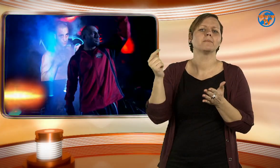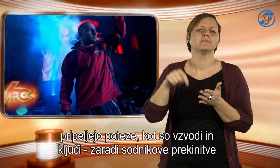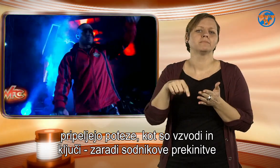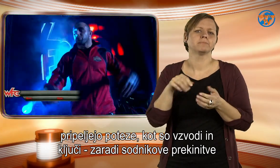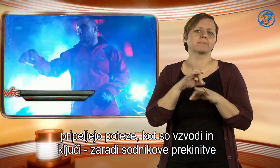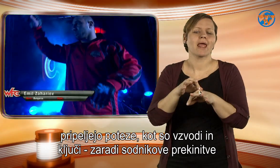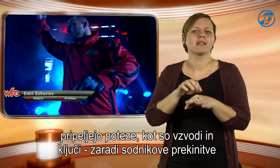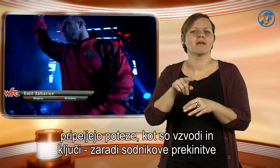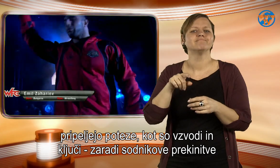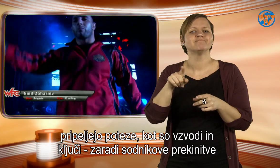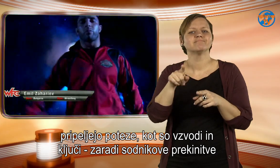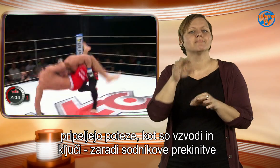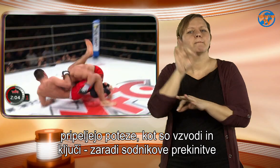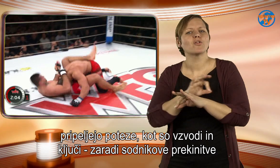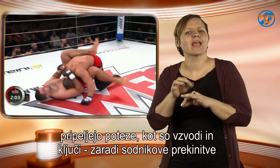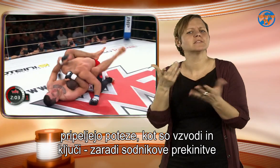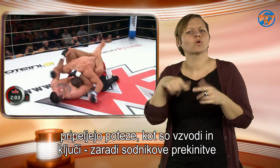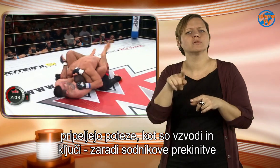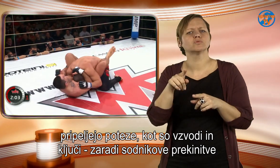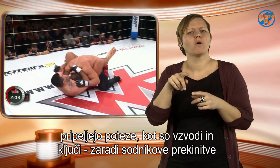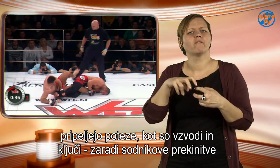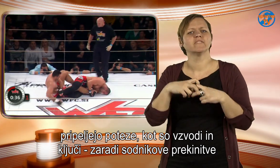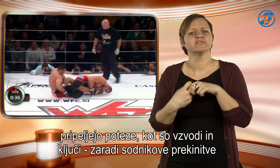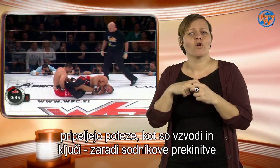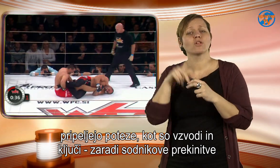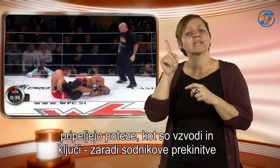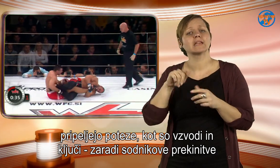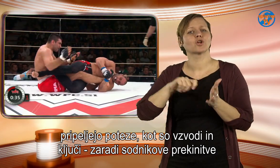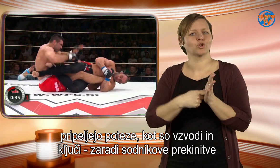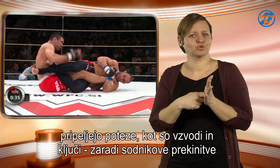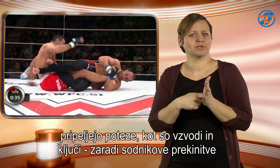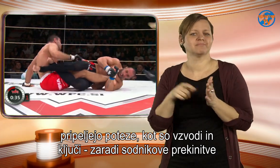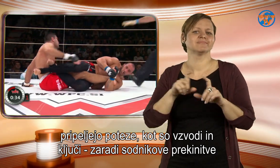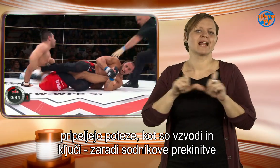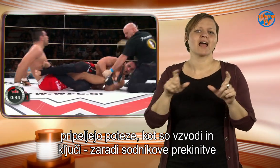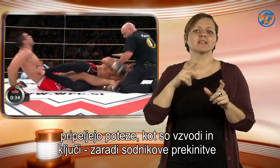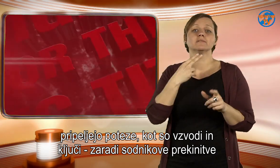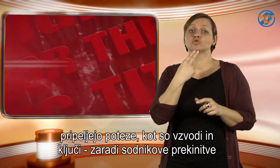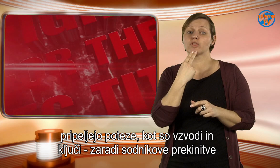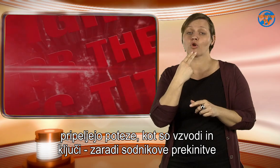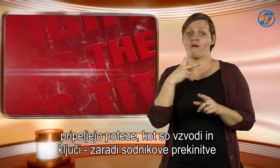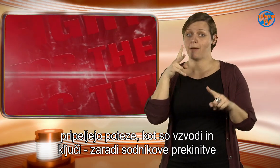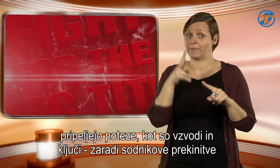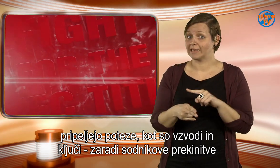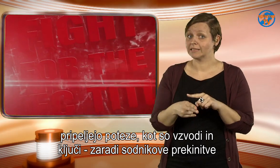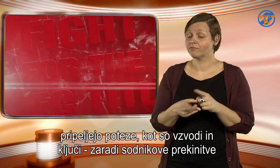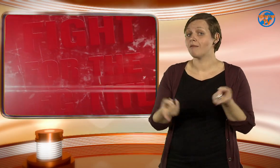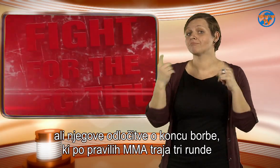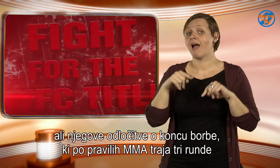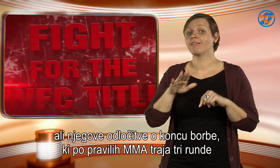ključi, zaradi sodnikove prekinitve ali njegove odločitve o koncu borbe, ki po pravilih MMA traja